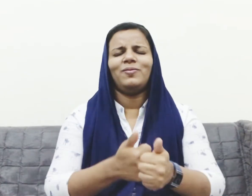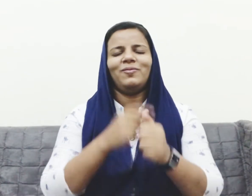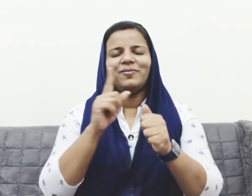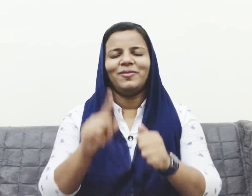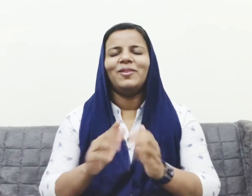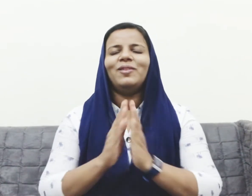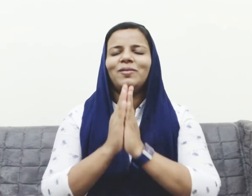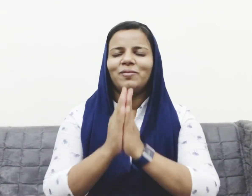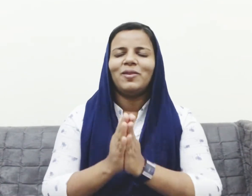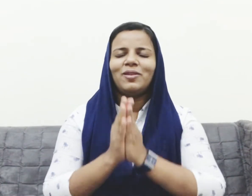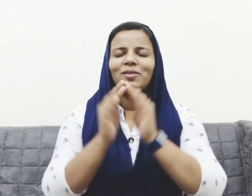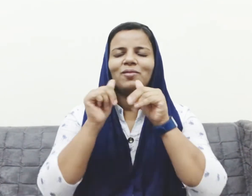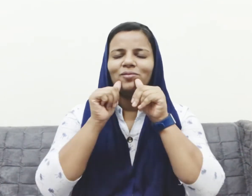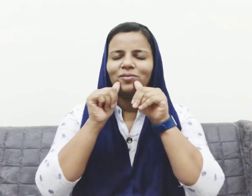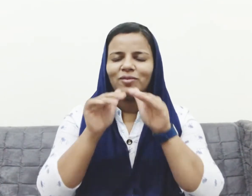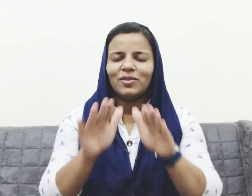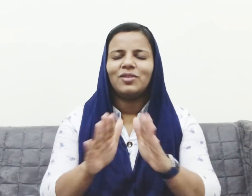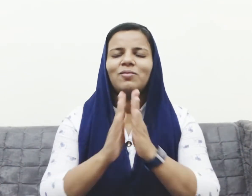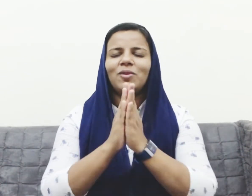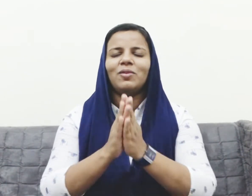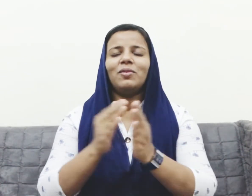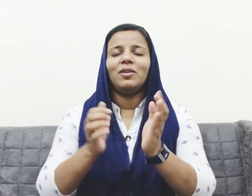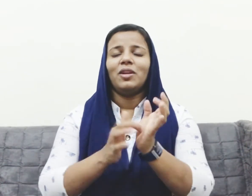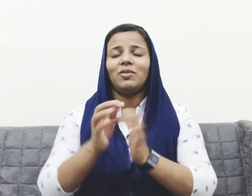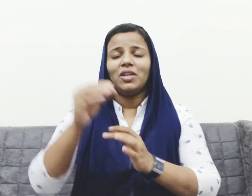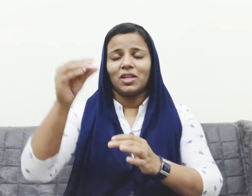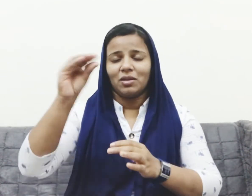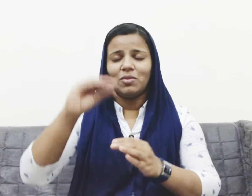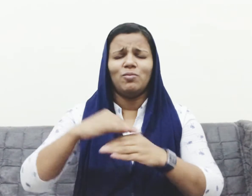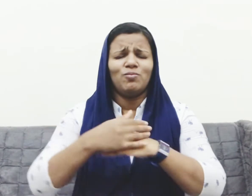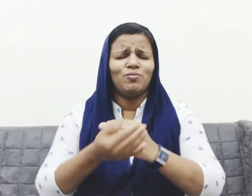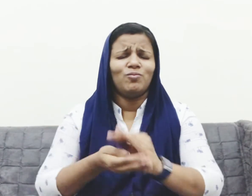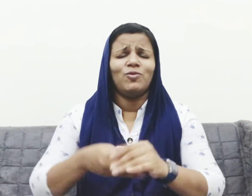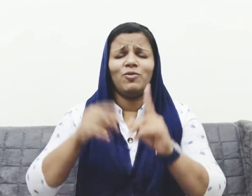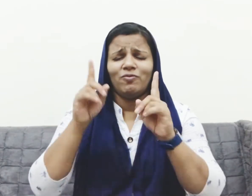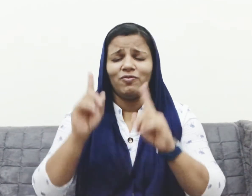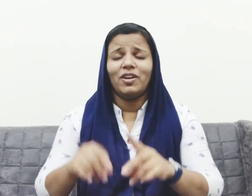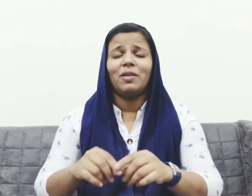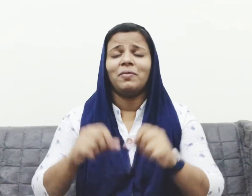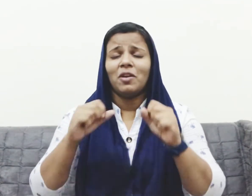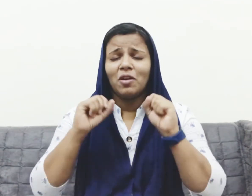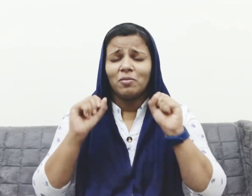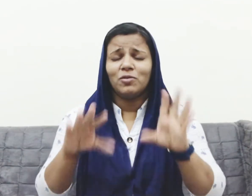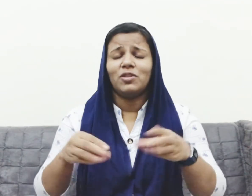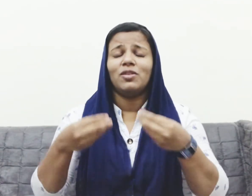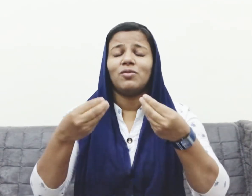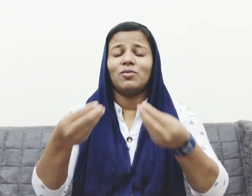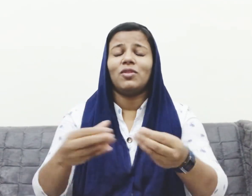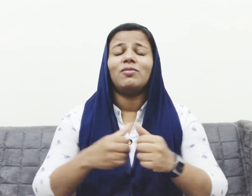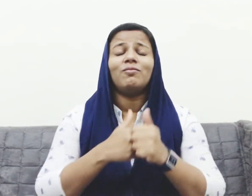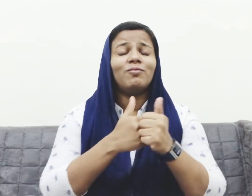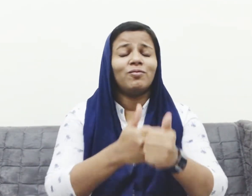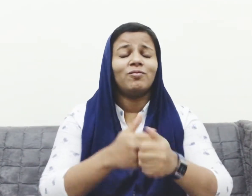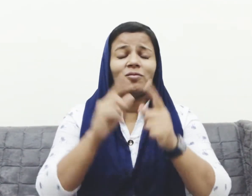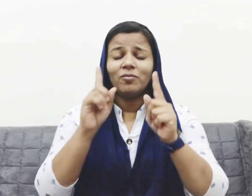എന്ന് പ്രാർത്ഥിക്കുന്നു. അനുഗ്രഹിക്കുന്ന കർത്താവെ, ദൈവകൃപ കൊണ്ട് പൊതിയുന്നതിന് സ്തോത്രം ചെയ്യുന്ന കർത്താവെ, അഭിഷേകം കൊണ്ട് നിറച്ച് മുന്നോട്ട് കൊണ്ടുവന്നതിന് സ്തോത്രം പറയുന്ന